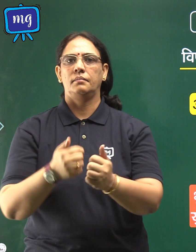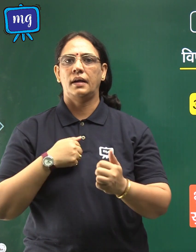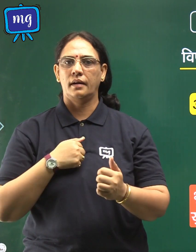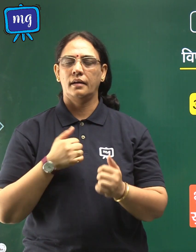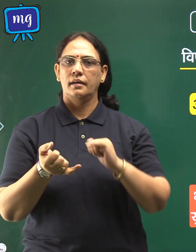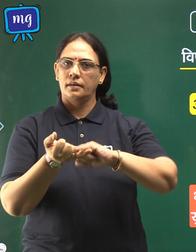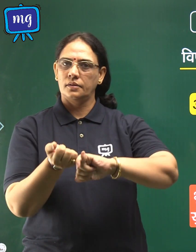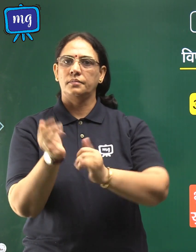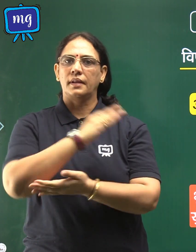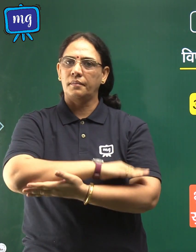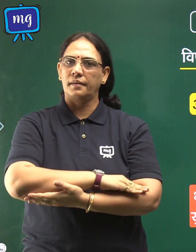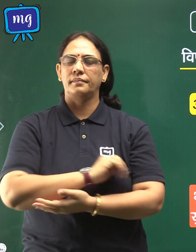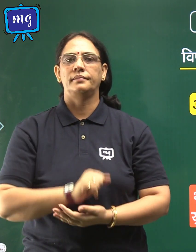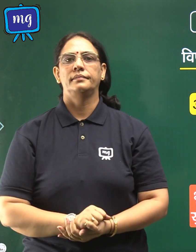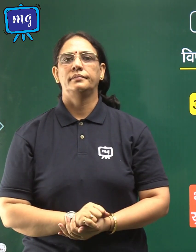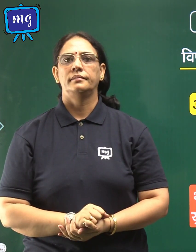सुष्मिता मैम।